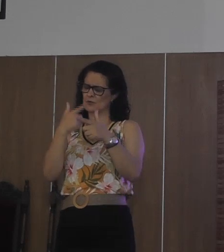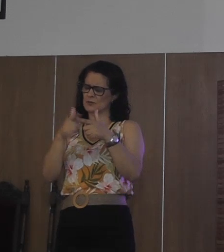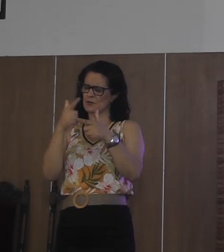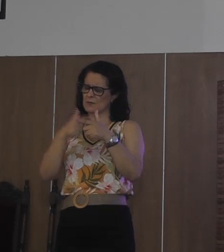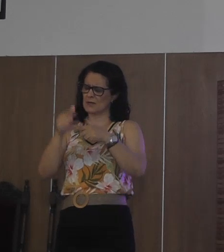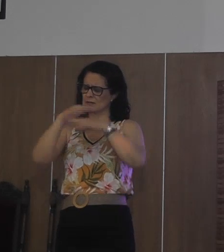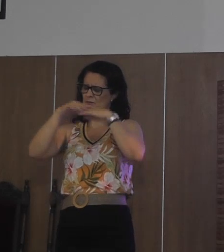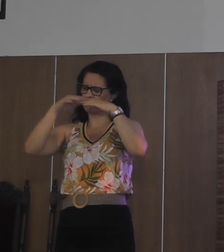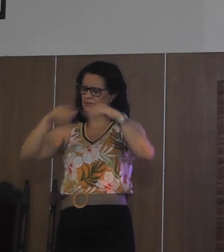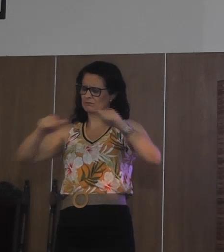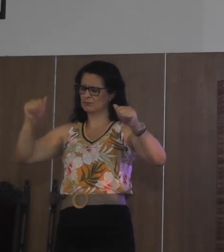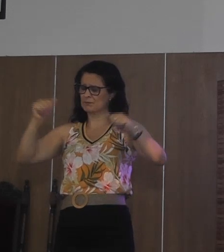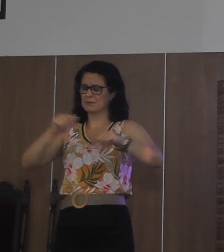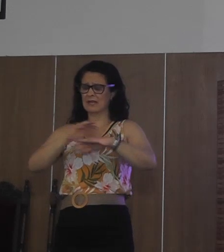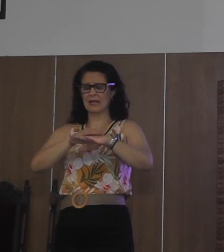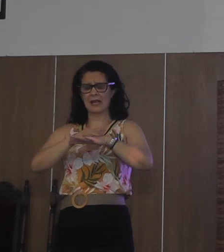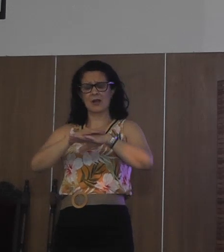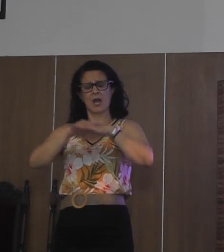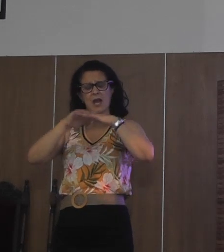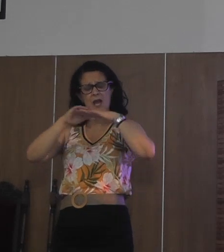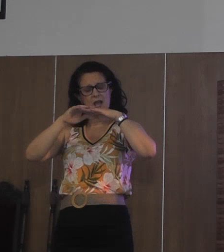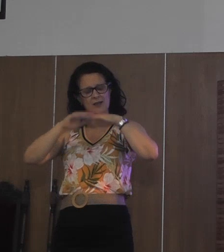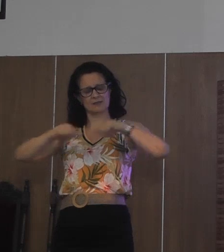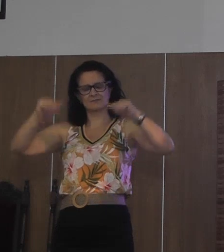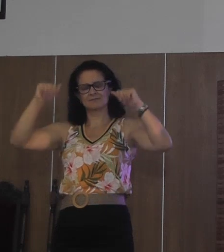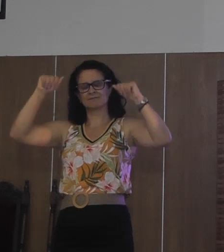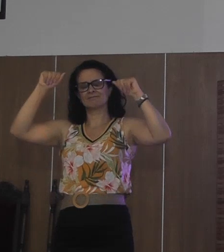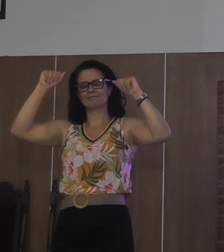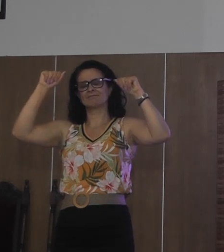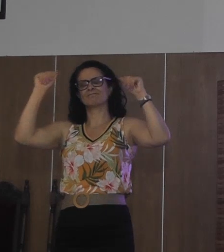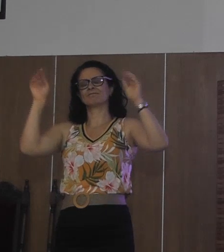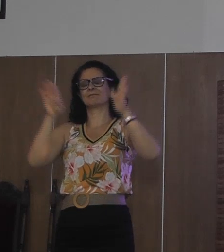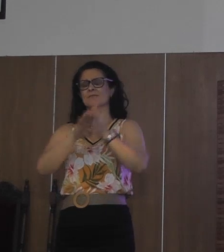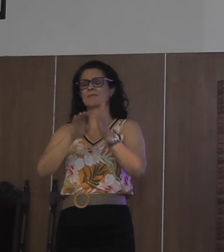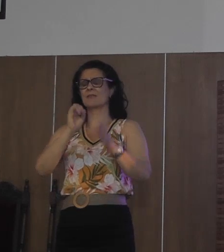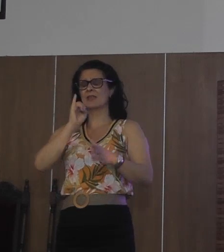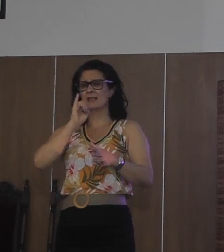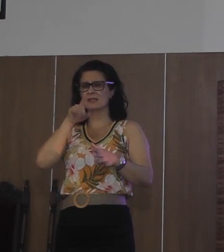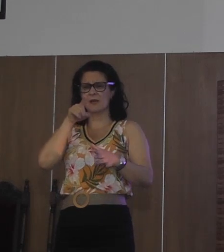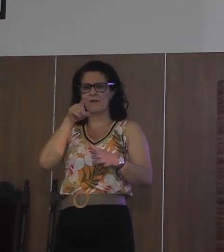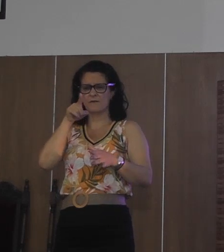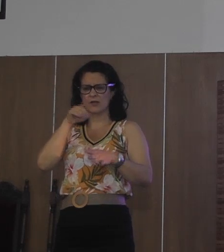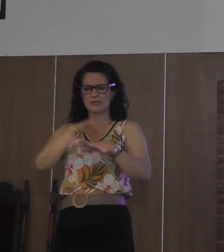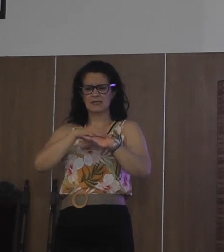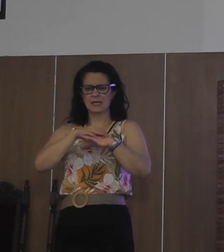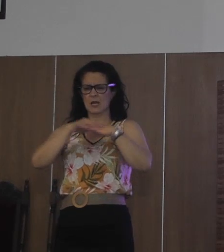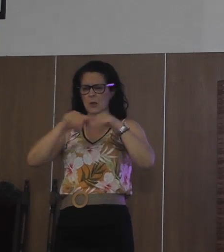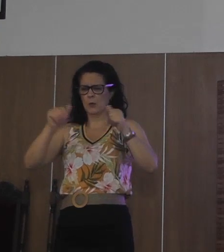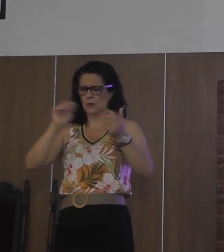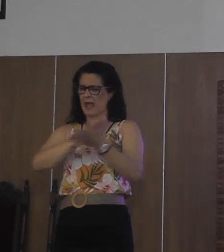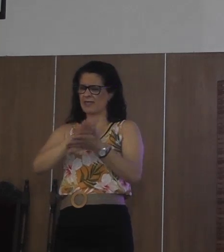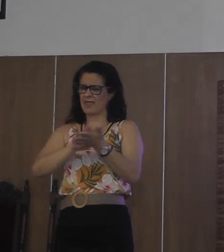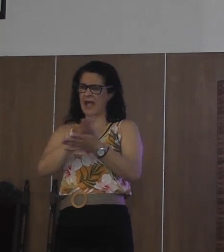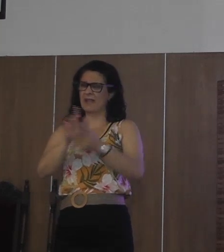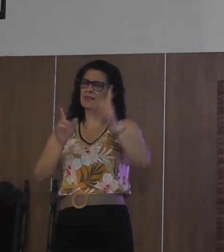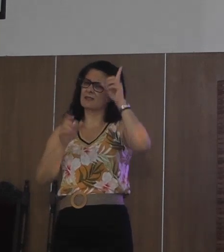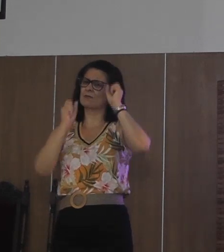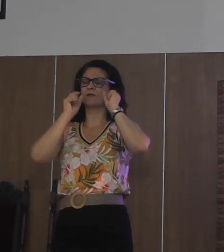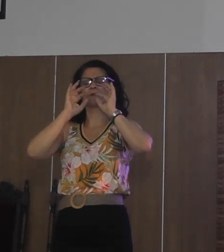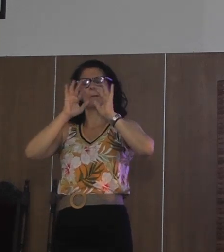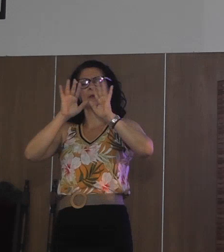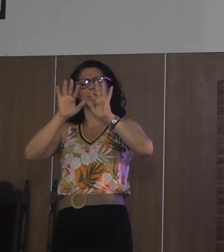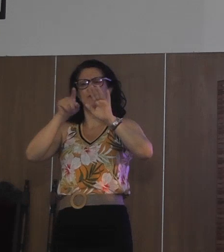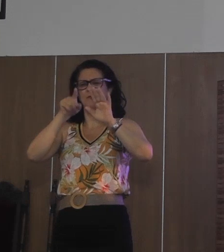que você precisa vai chegar, e se ela não chegar, Deus vai te dar meios de viver bem.